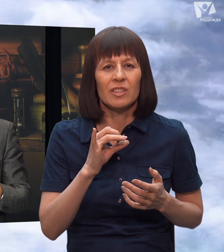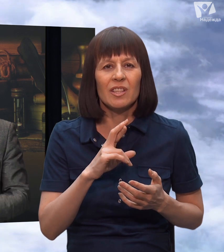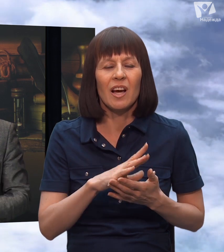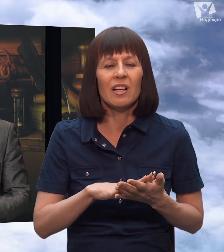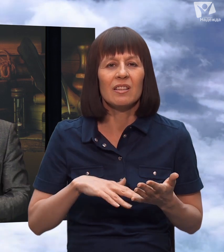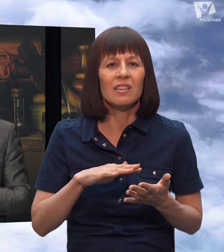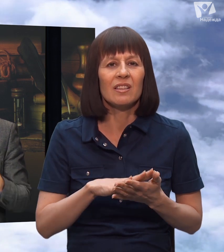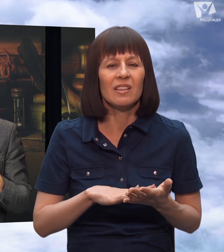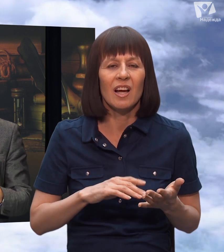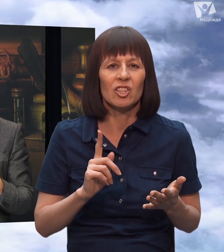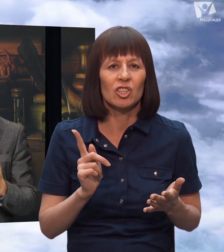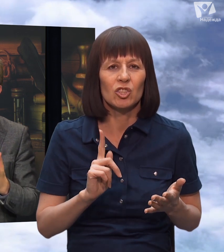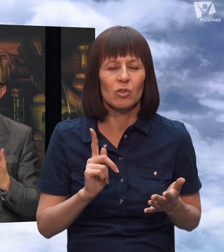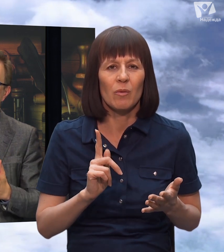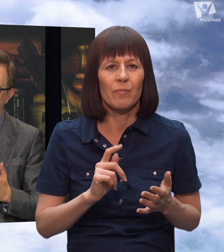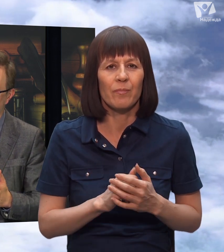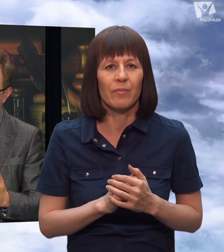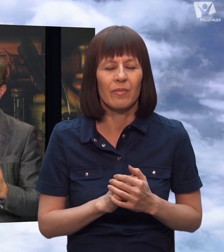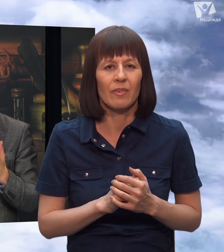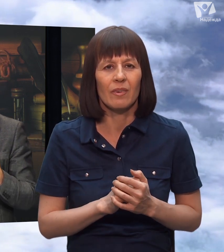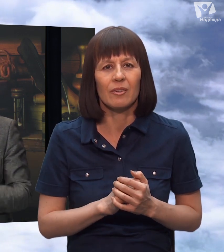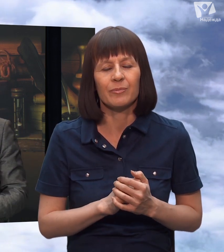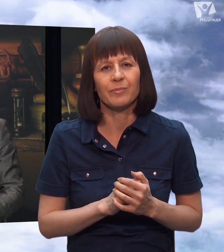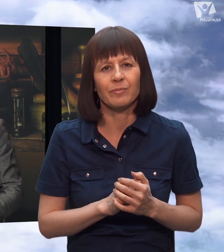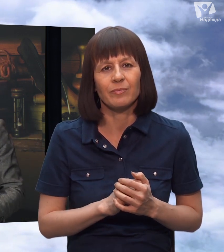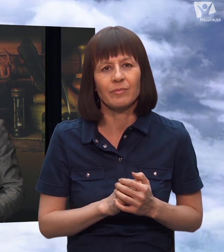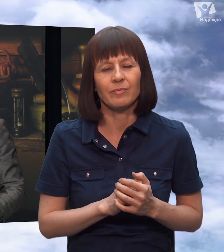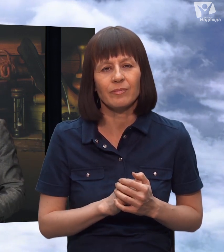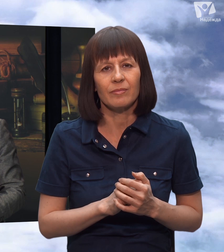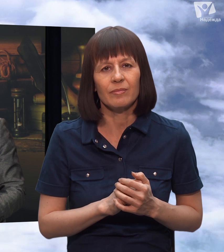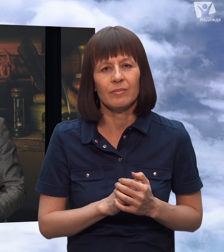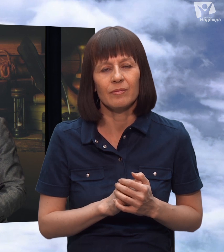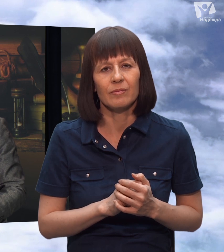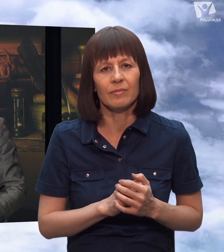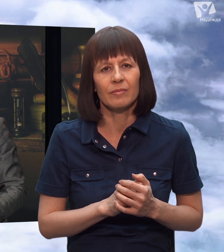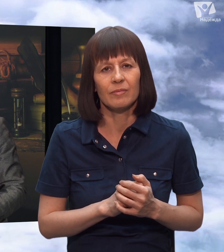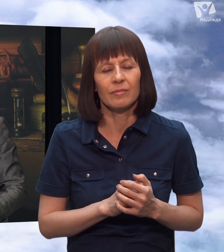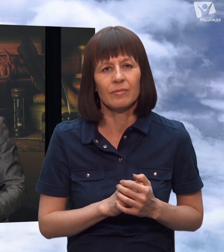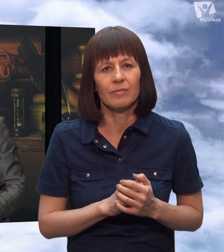что то делает то есть какие действия он предпринимает давайте мы вспомним из